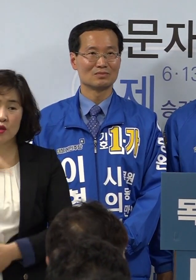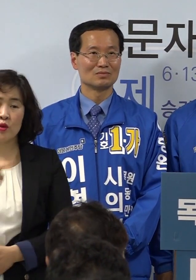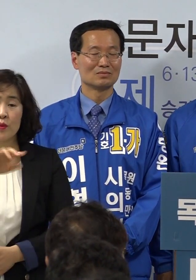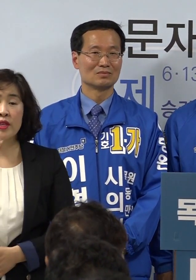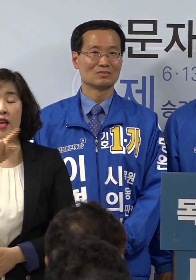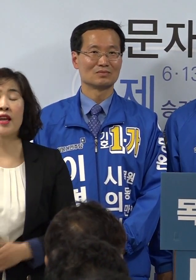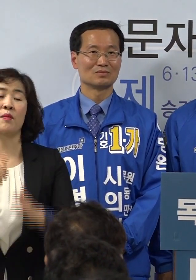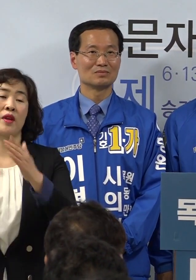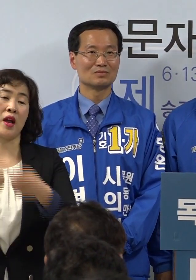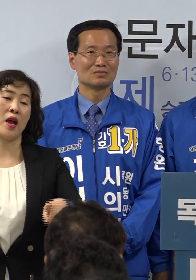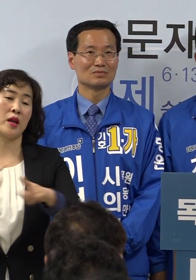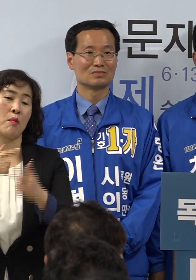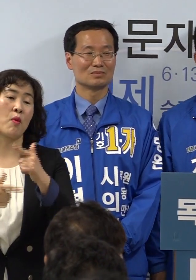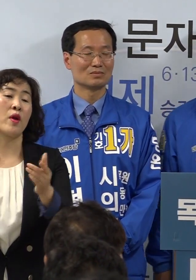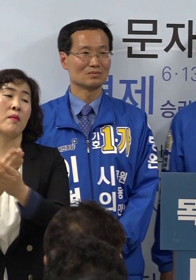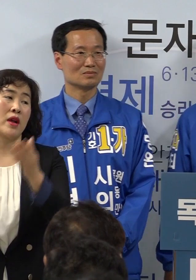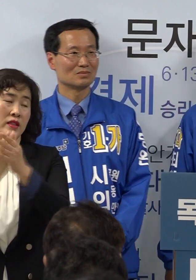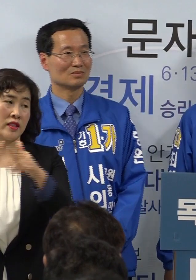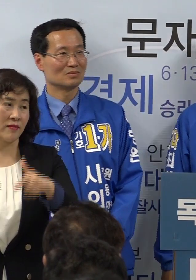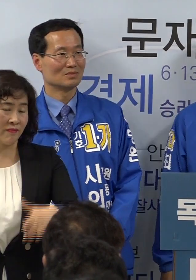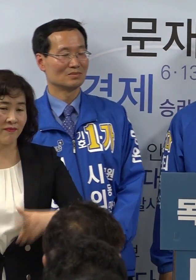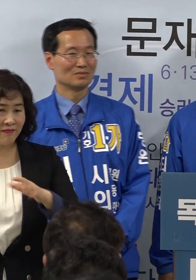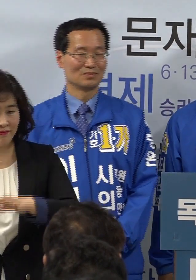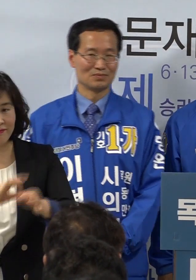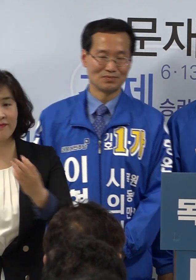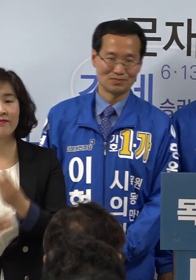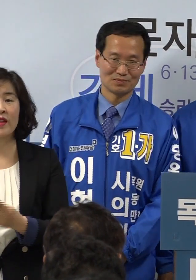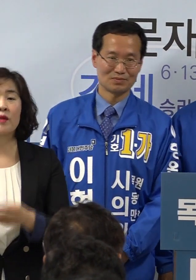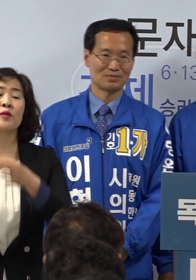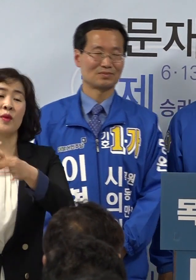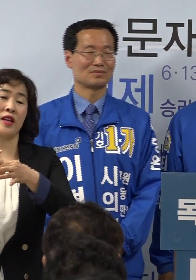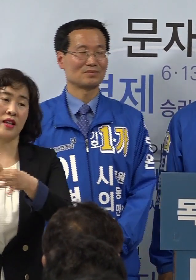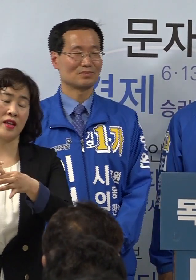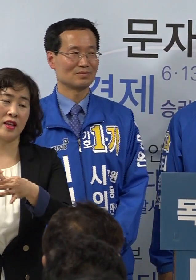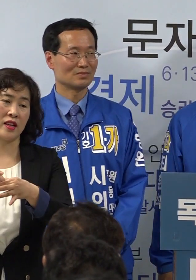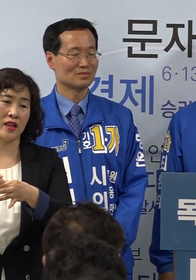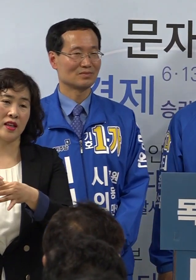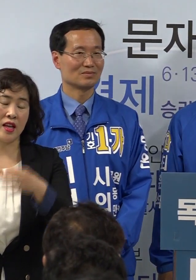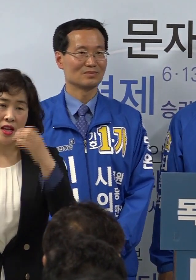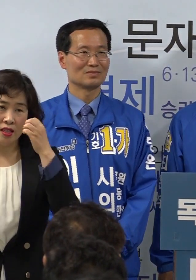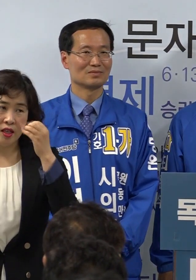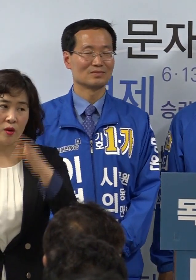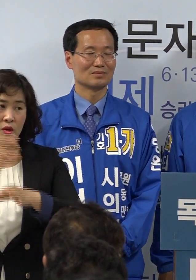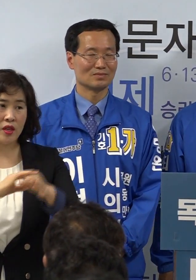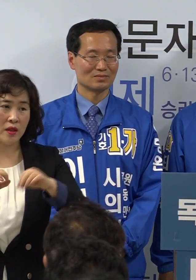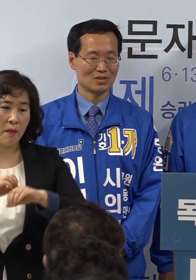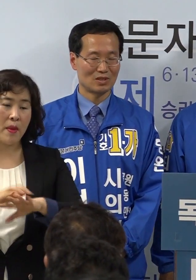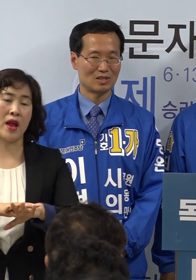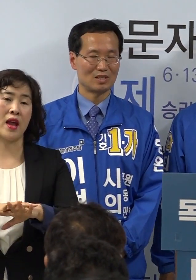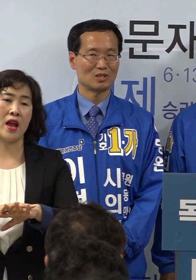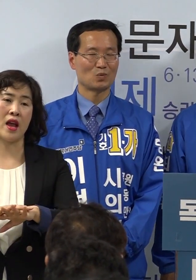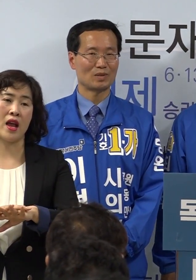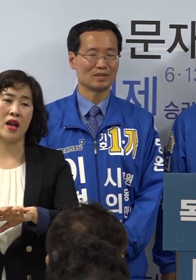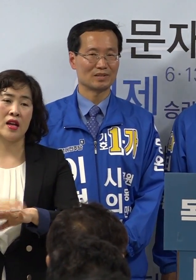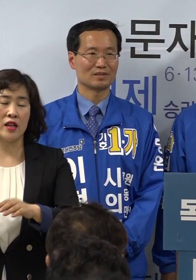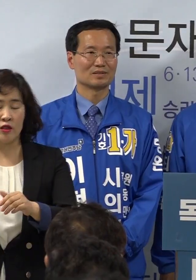함께 우리 목포의 발전, 서남권 경제 통합을 통해서 환황의 경제벨트의 중심에